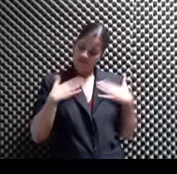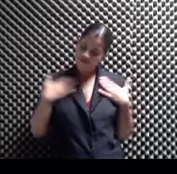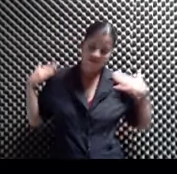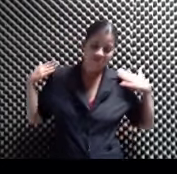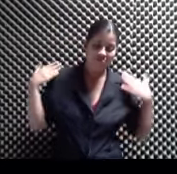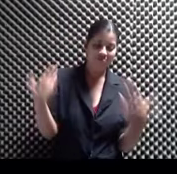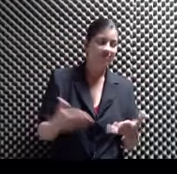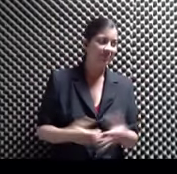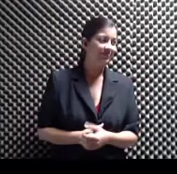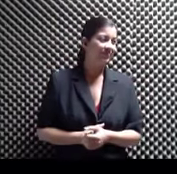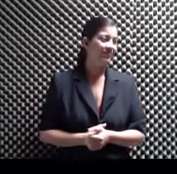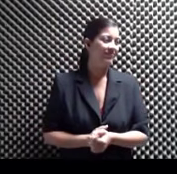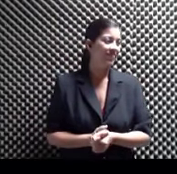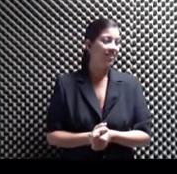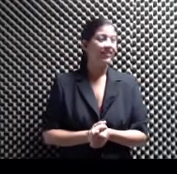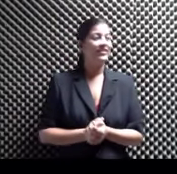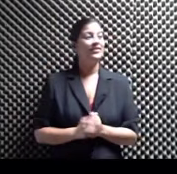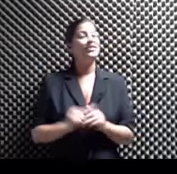tú sabes, a mí.